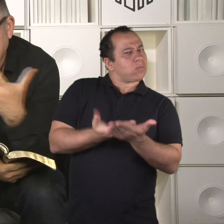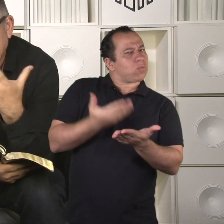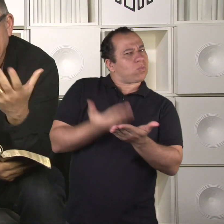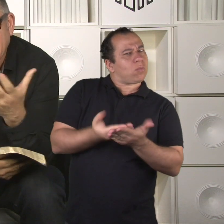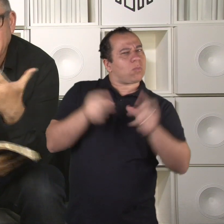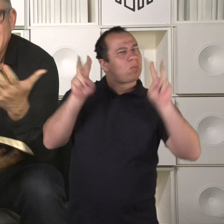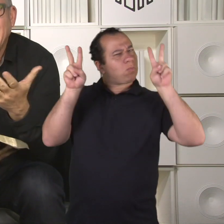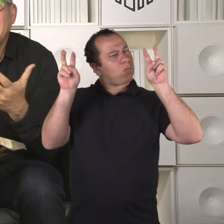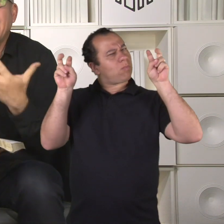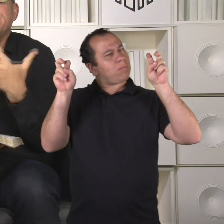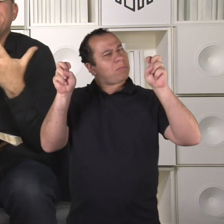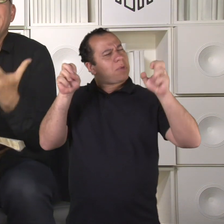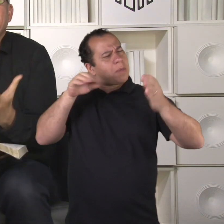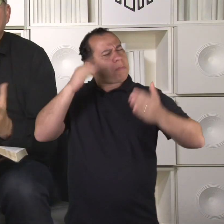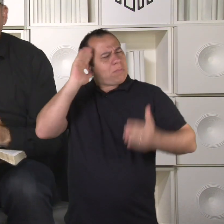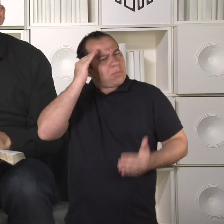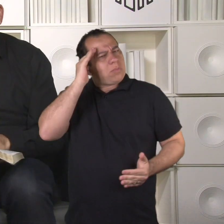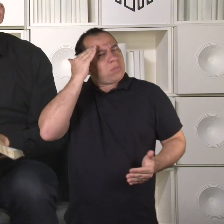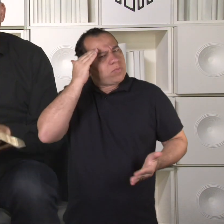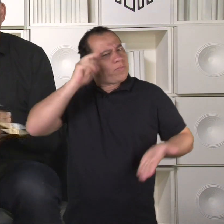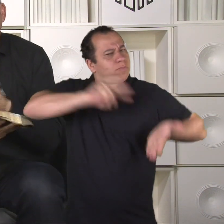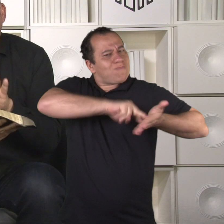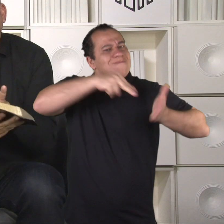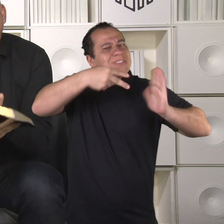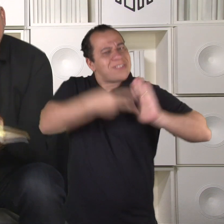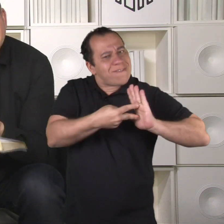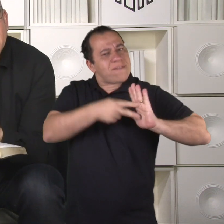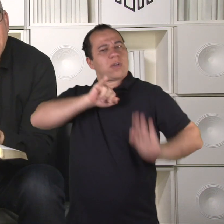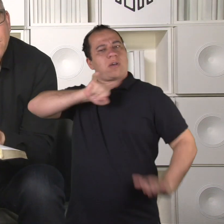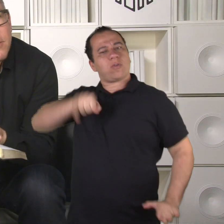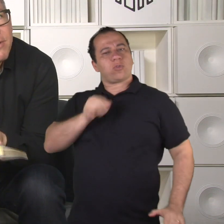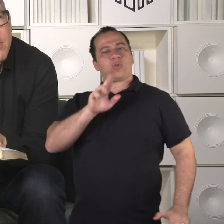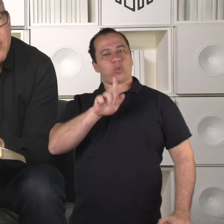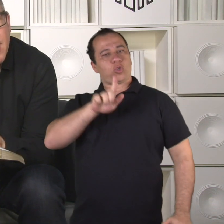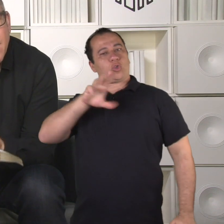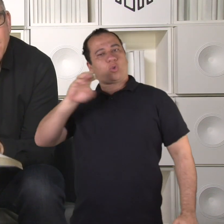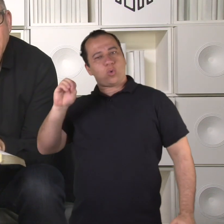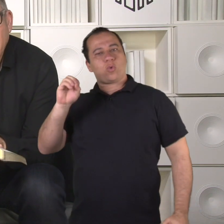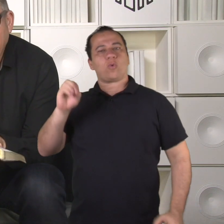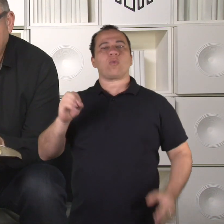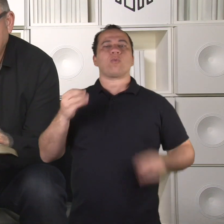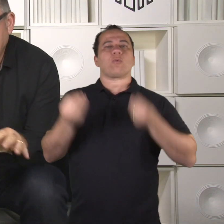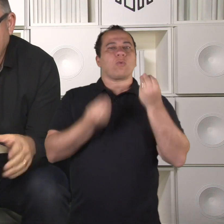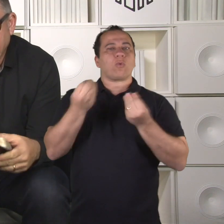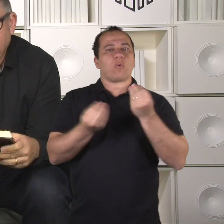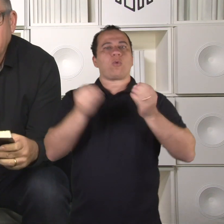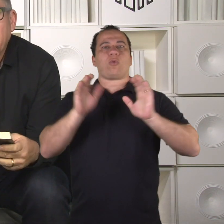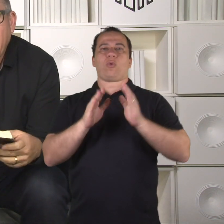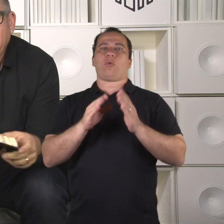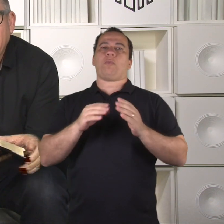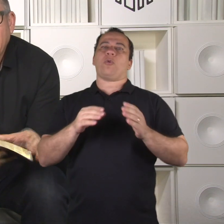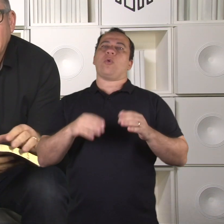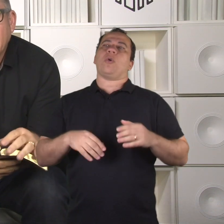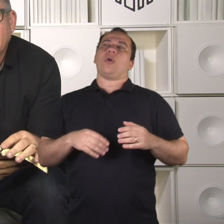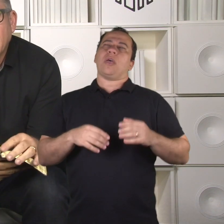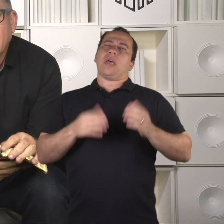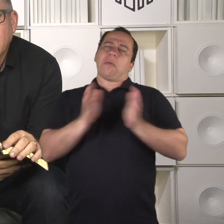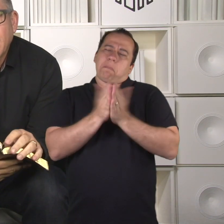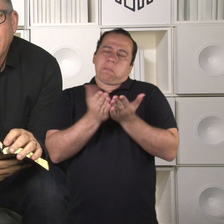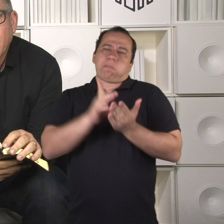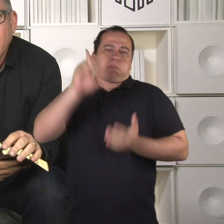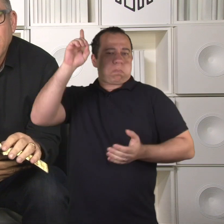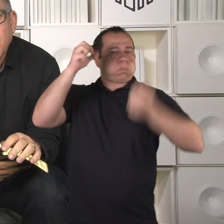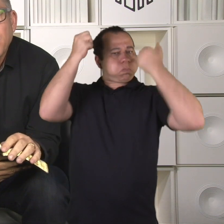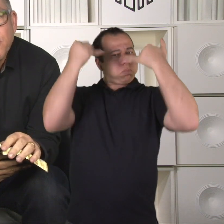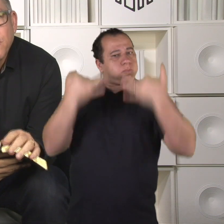essa percepção, esse entendimento, dessa explicação do Evangelho foi com Rob Bell, quando